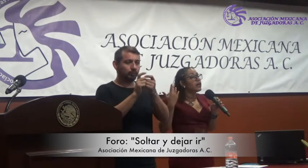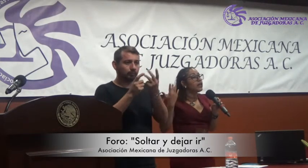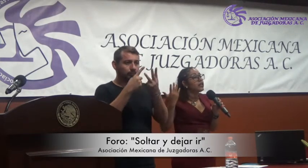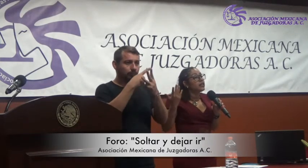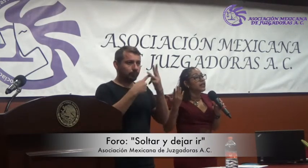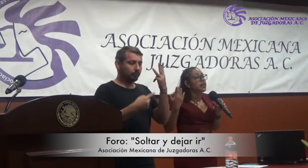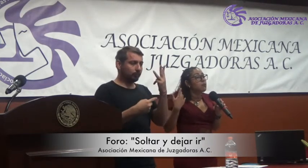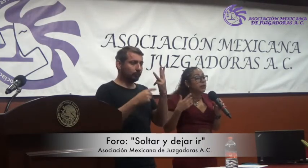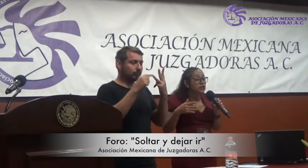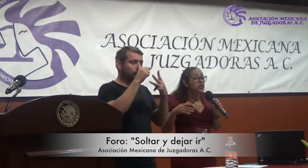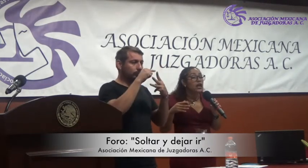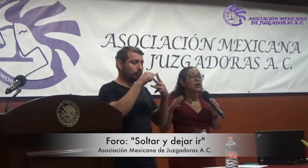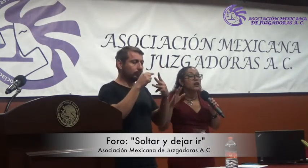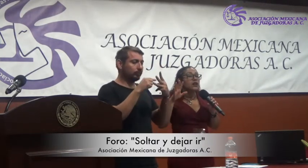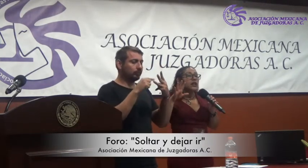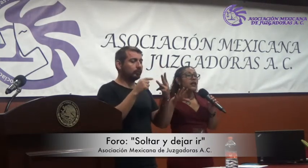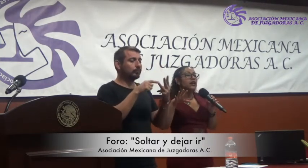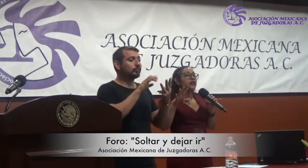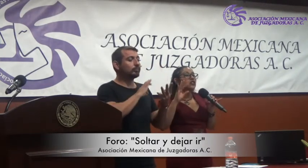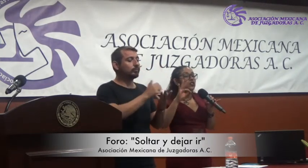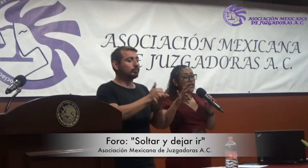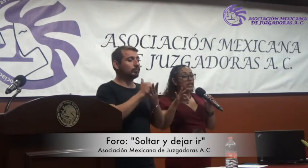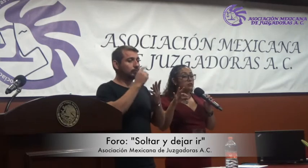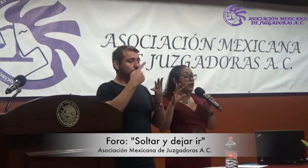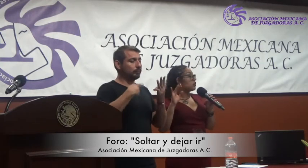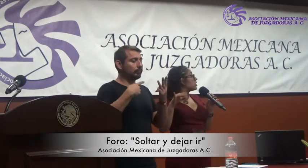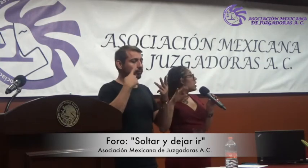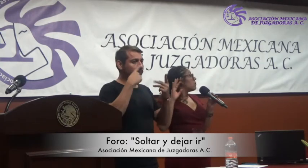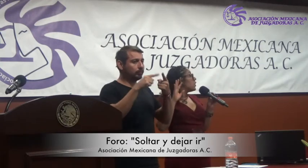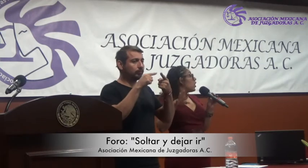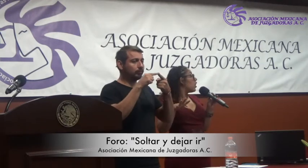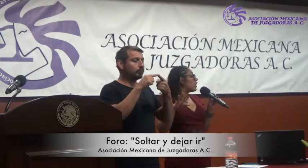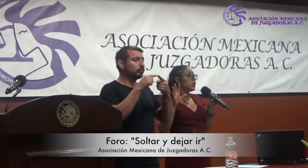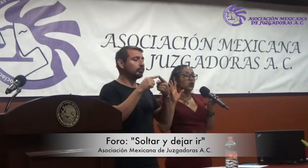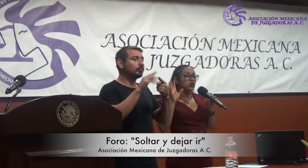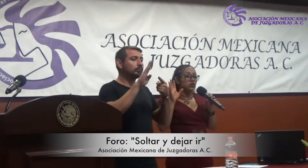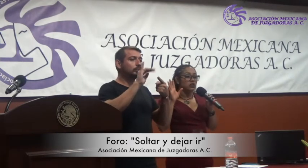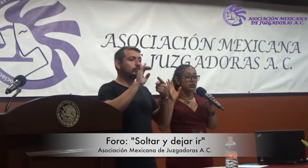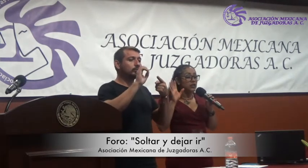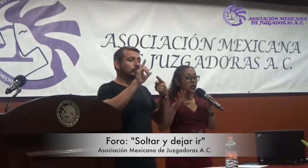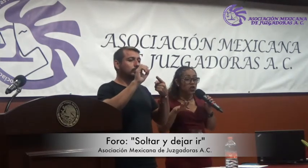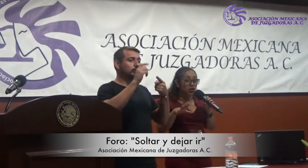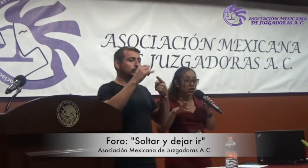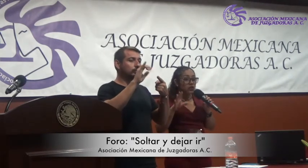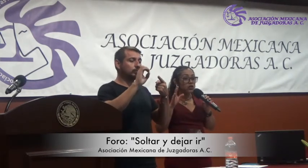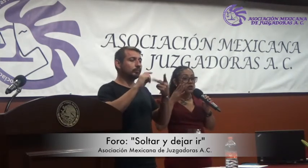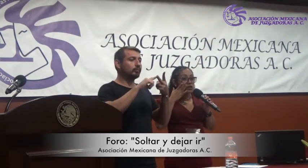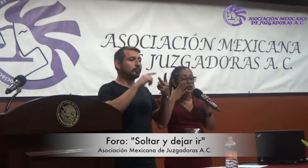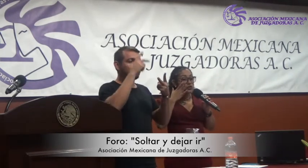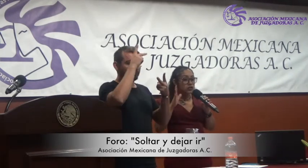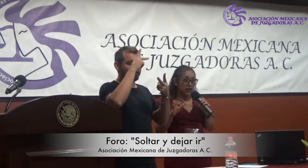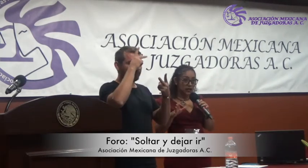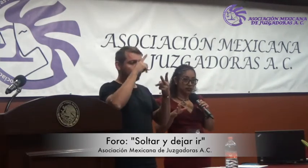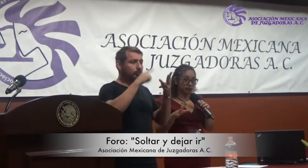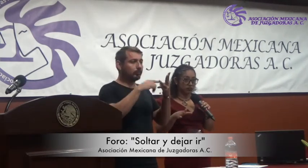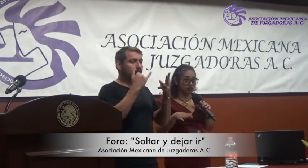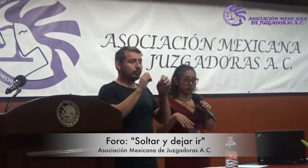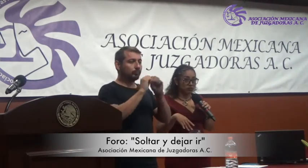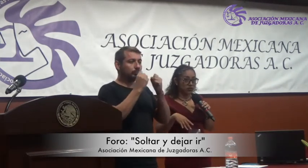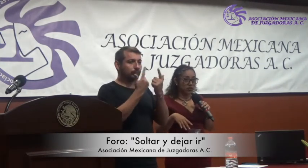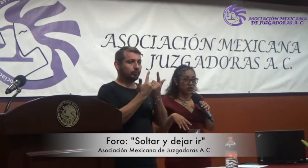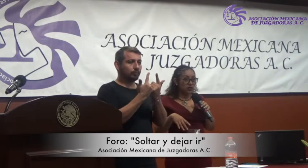el abordaje de la persona. Son tres aspectos: biológico, psicológico y social.